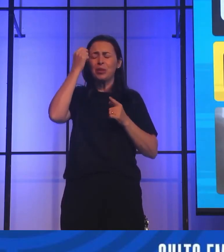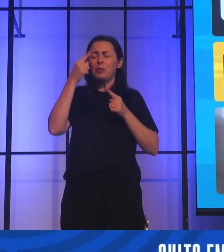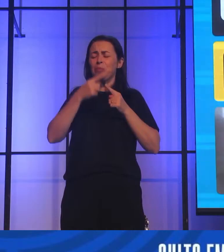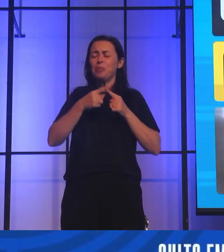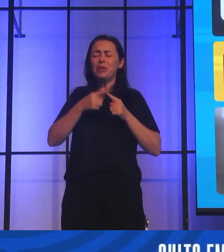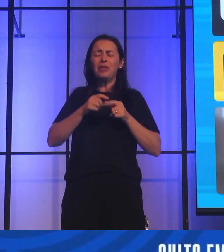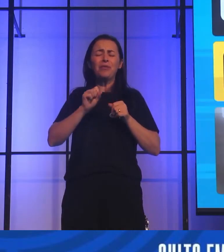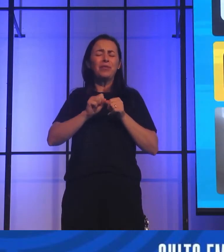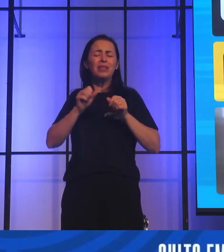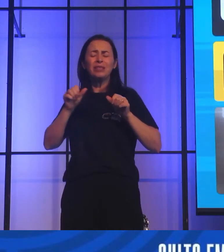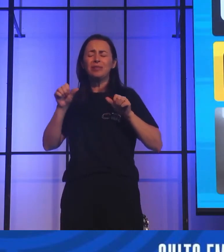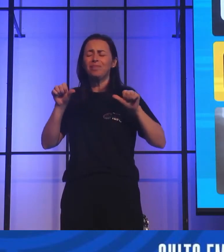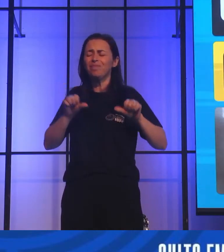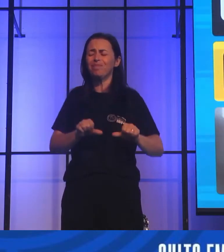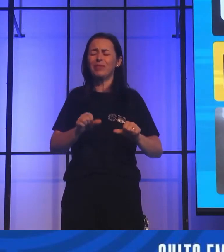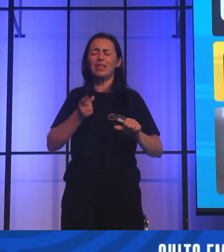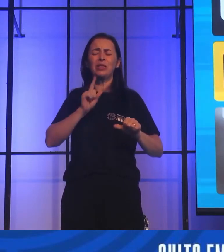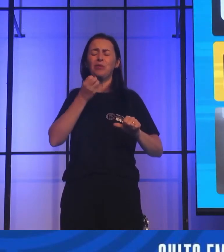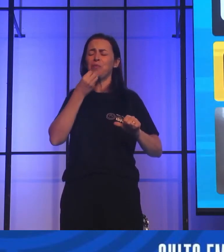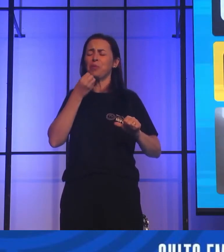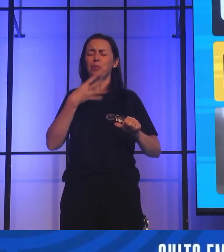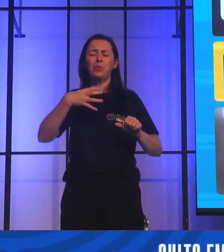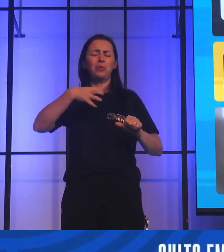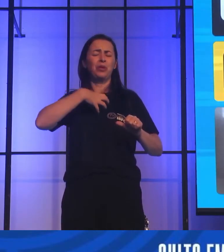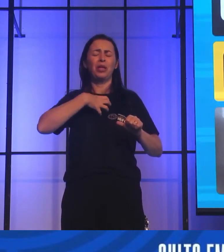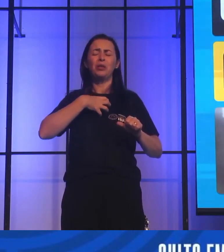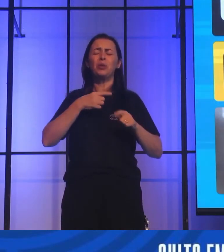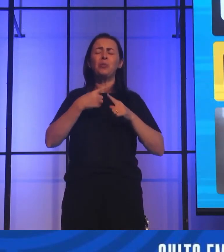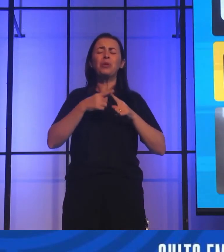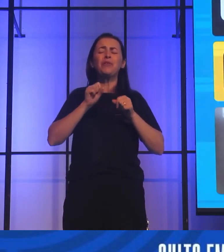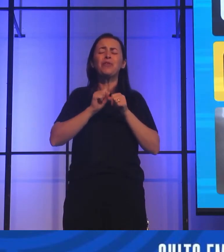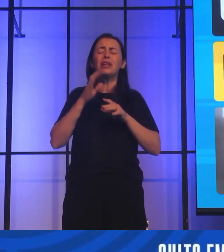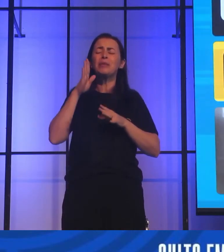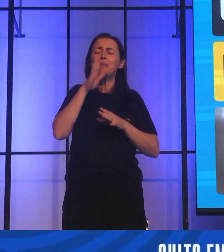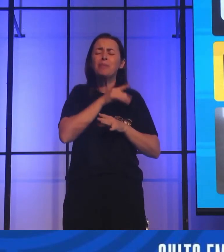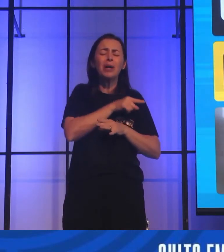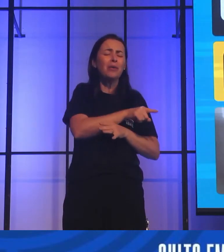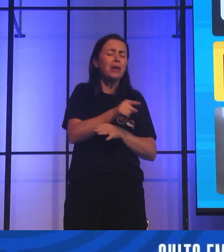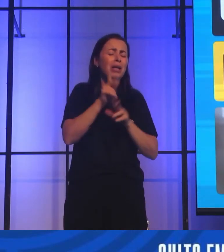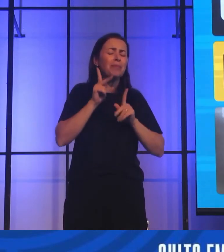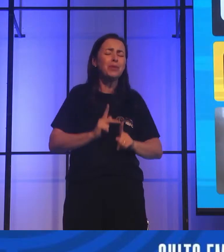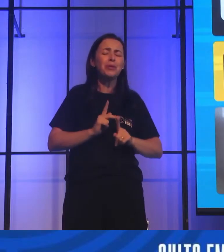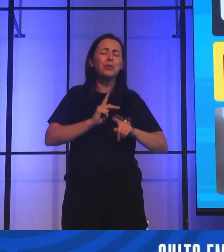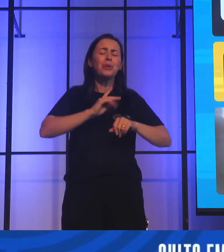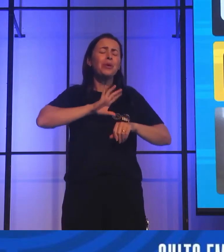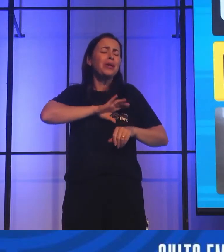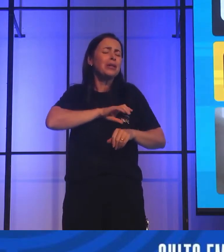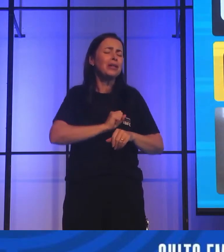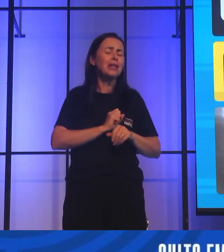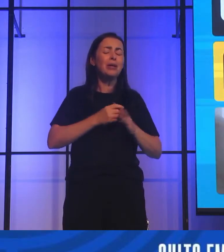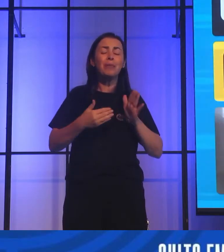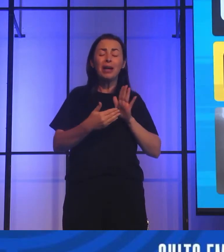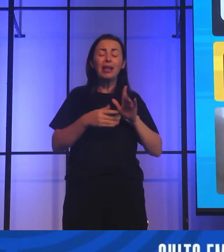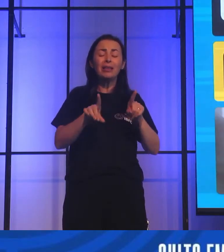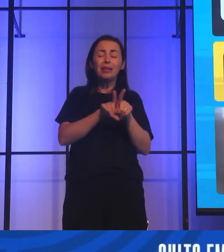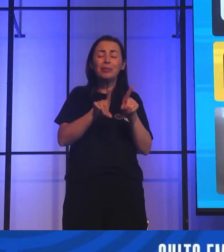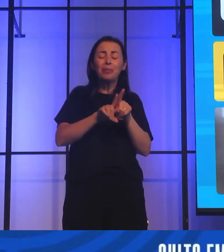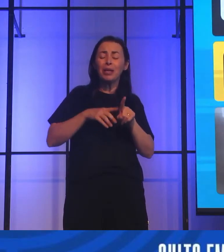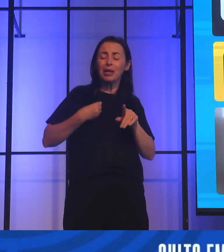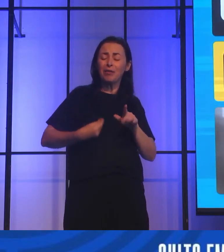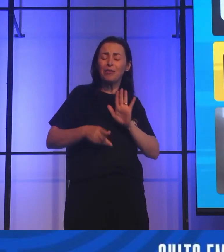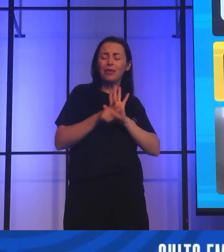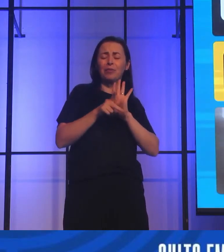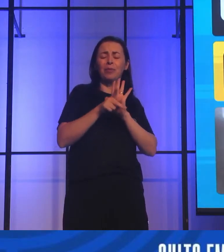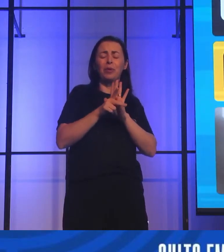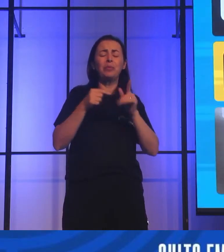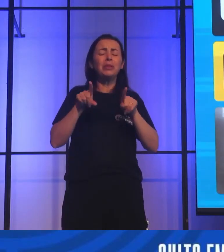nós prejudicamos, nós trazemos mal a pessoas que amamos, a nossa própria vida. Quantas vezes,